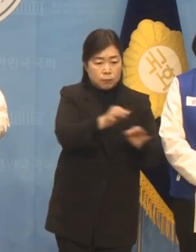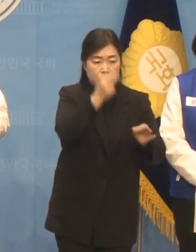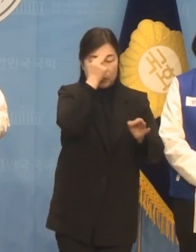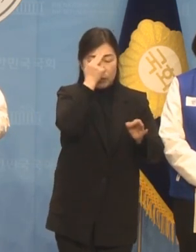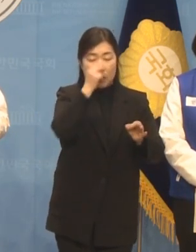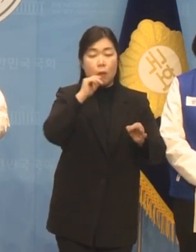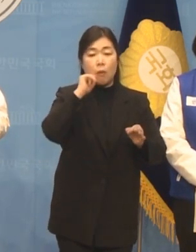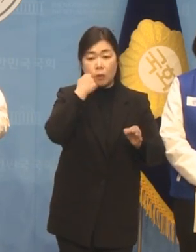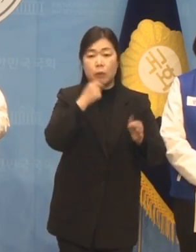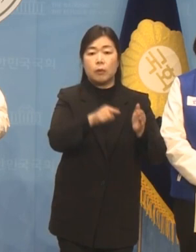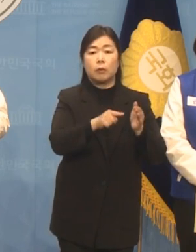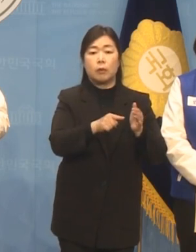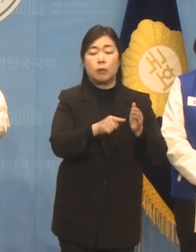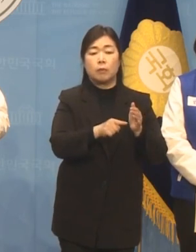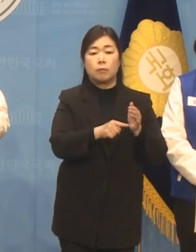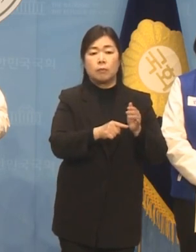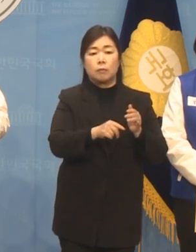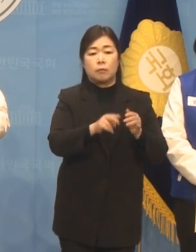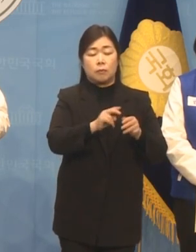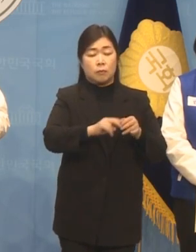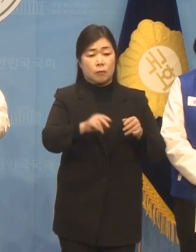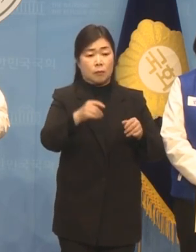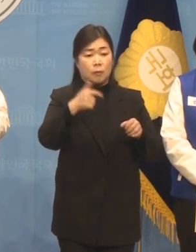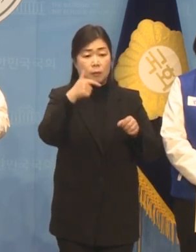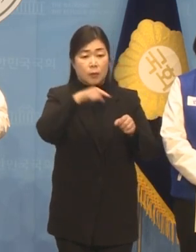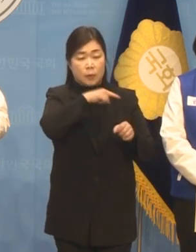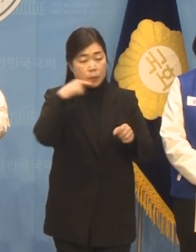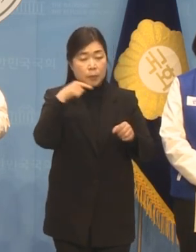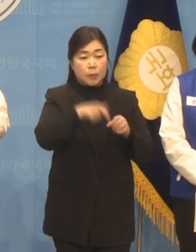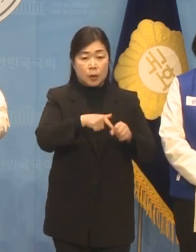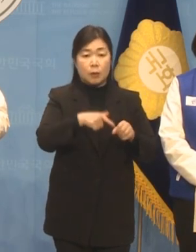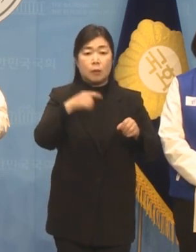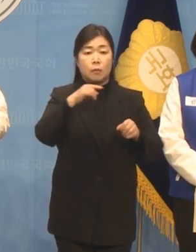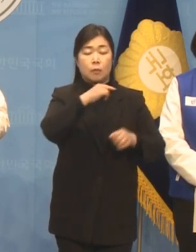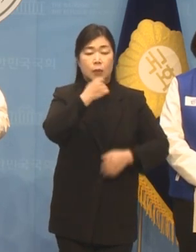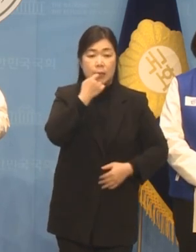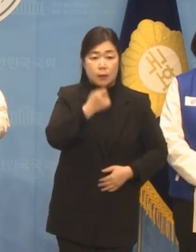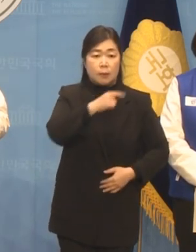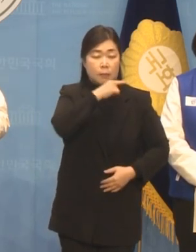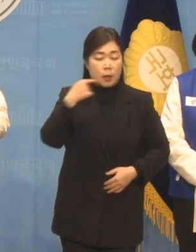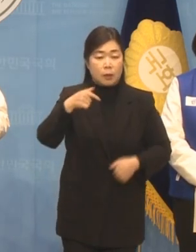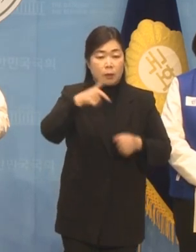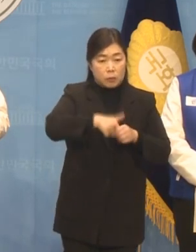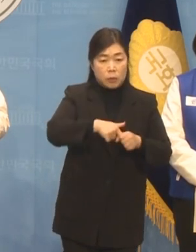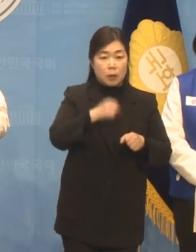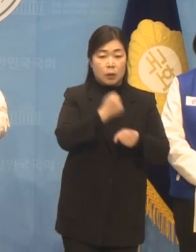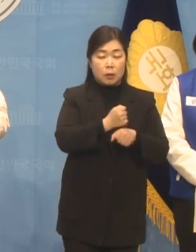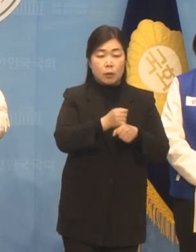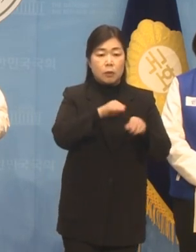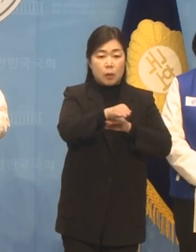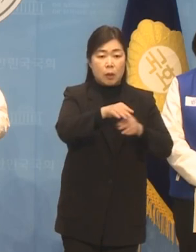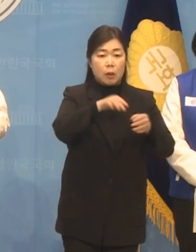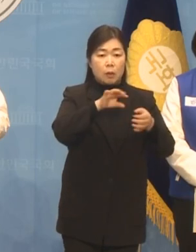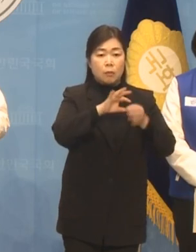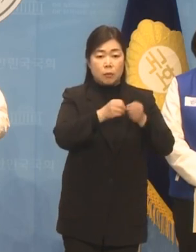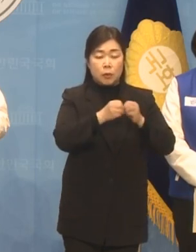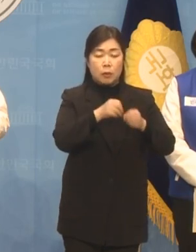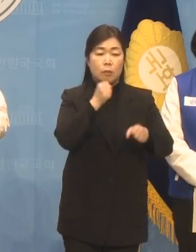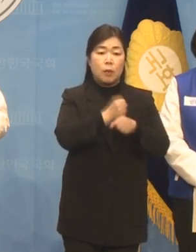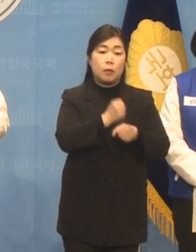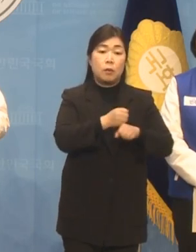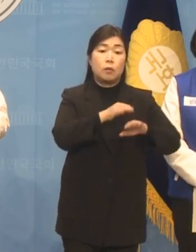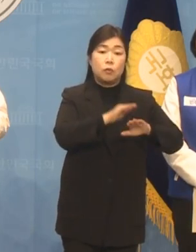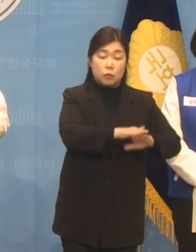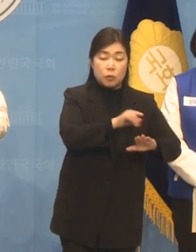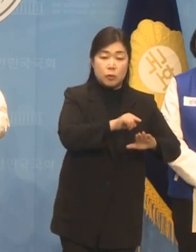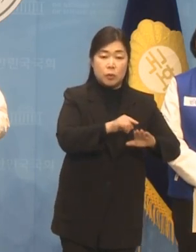직면할 내연기관 부품 회사를 H사의 지원으로 전기차 부품 생산업체로 전환시킨 S사 등